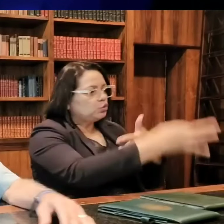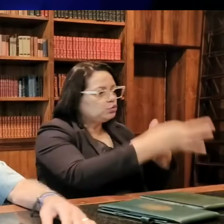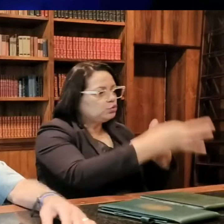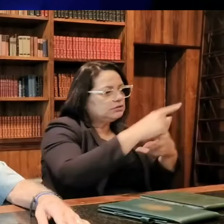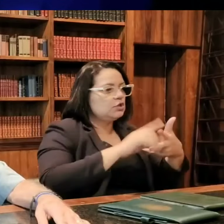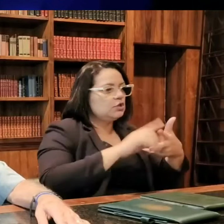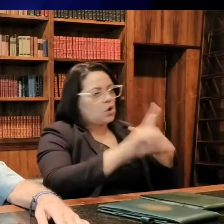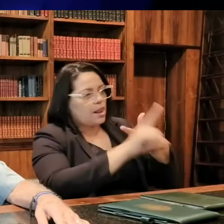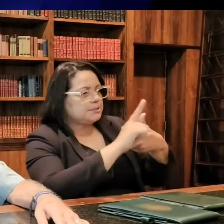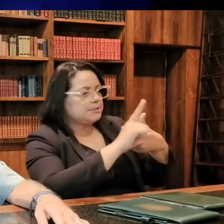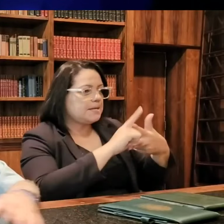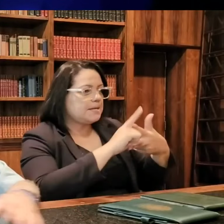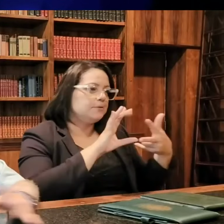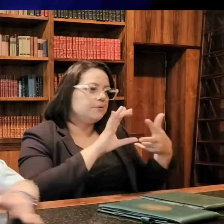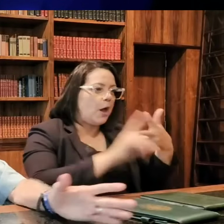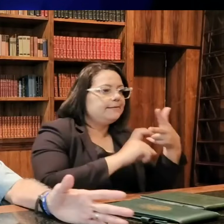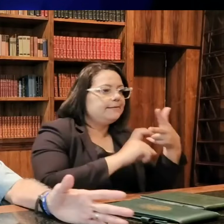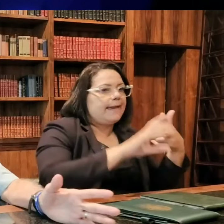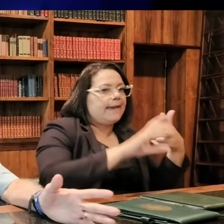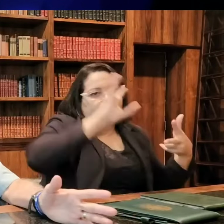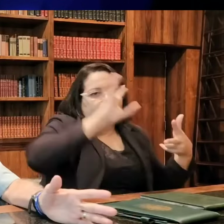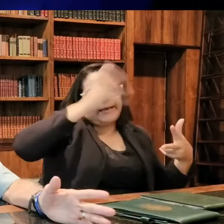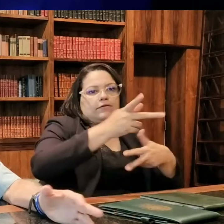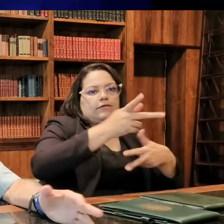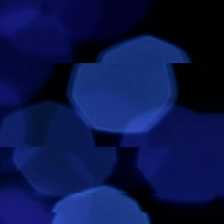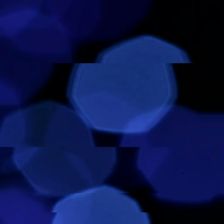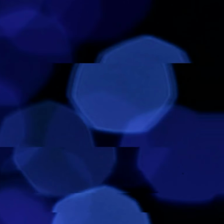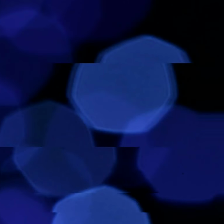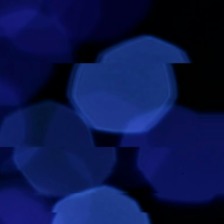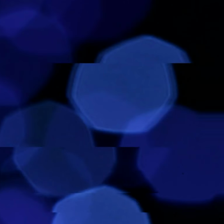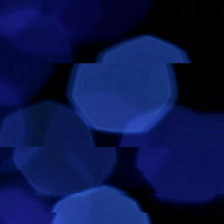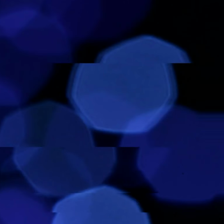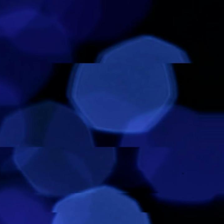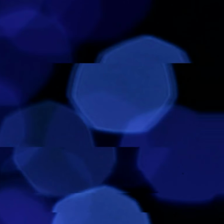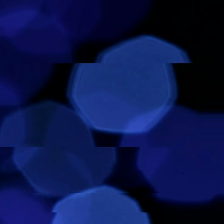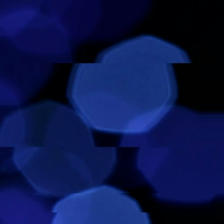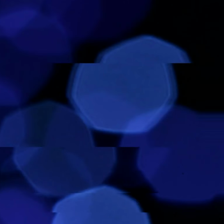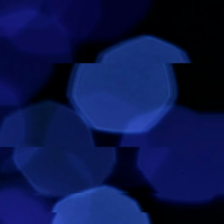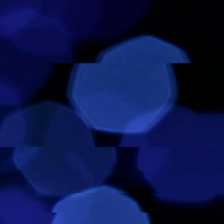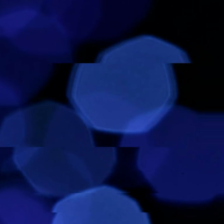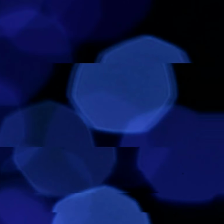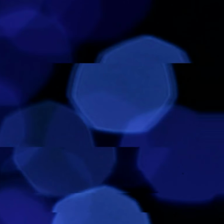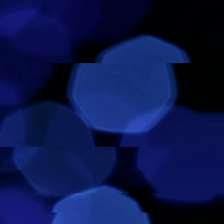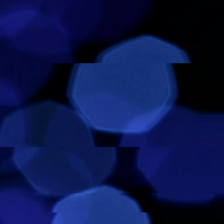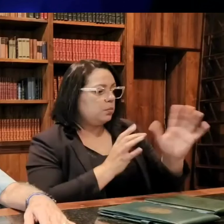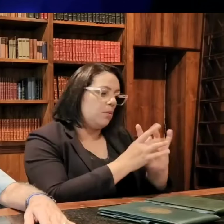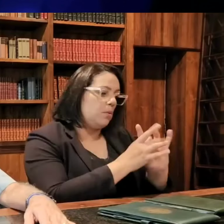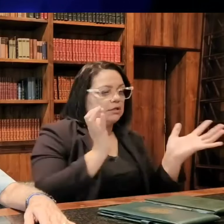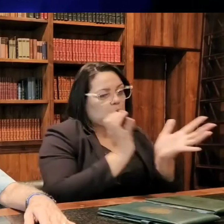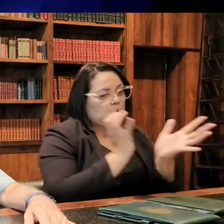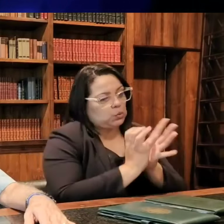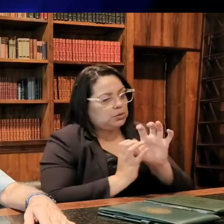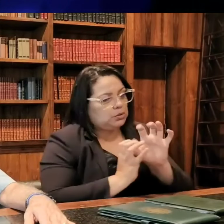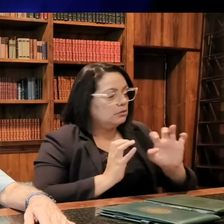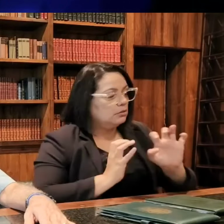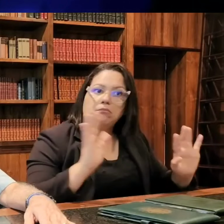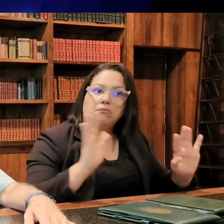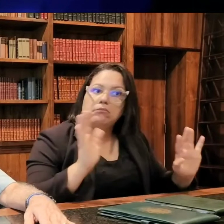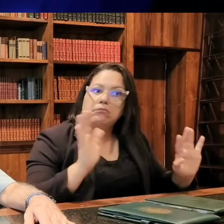poder legislativo. Você é dos três poderes. Certeza, sim, certeza, são os três poderes, né?